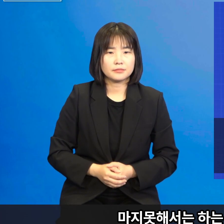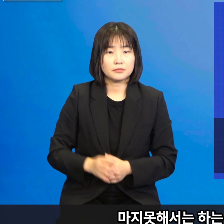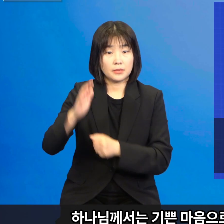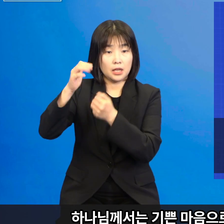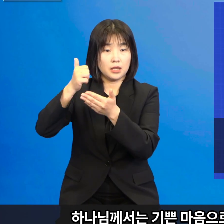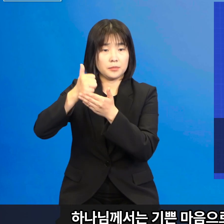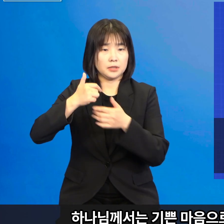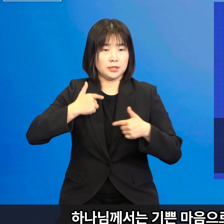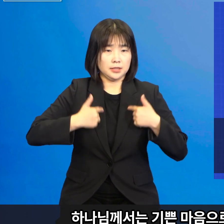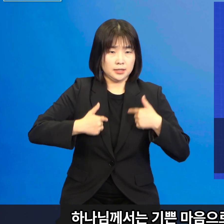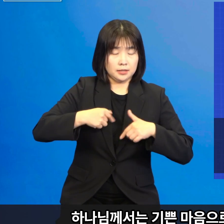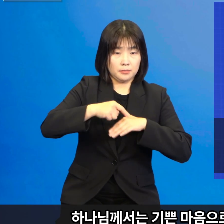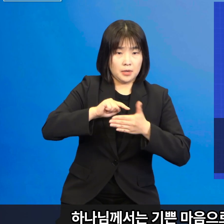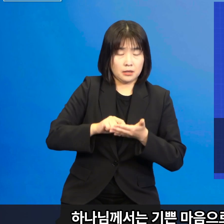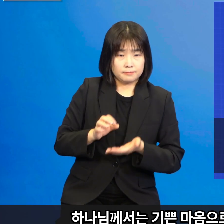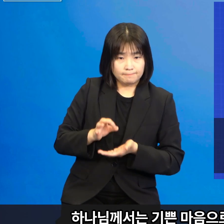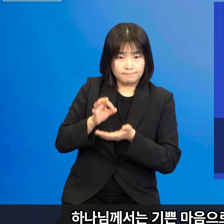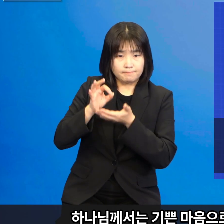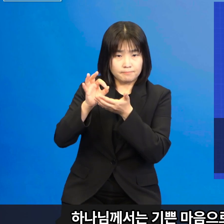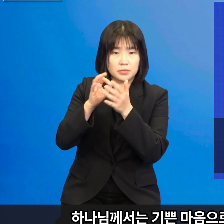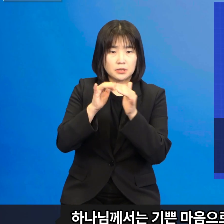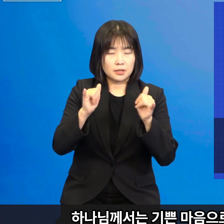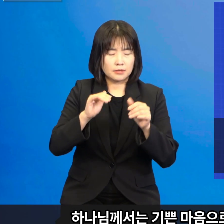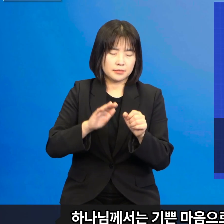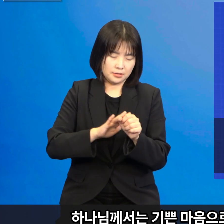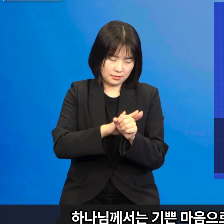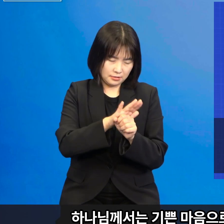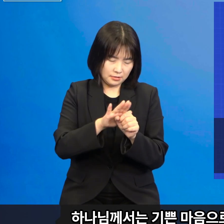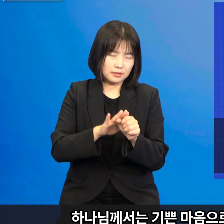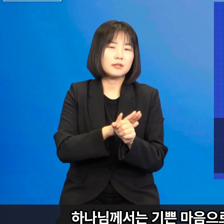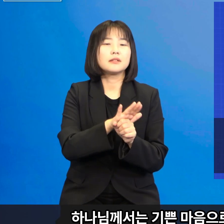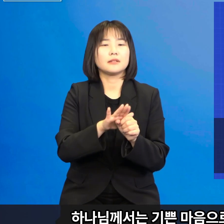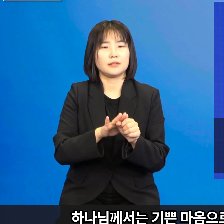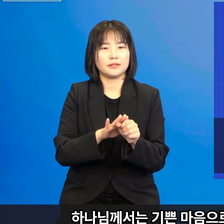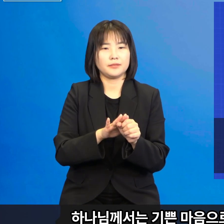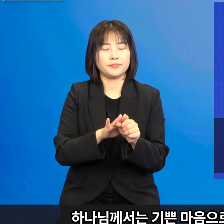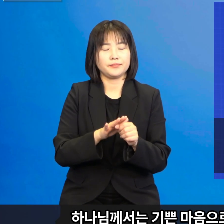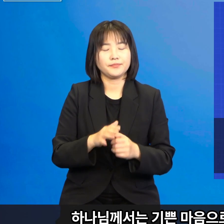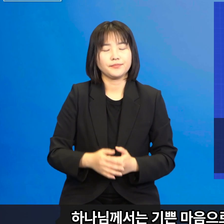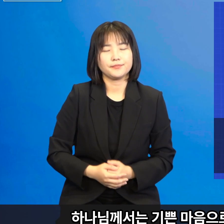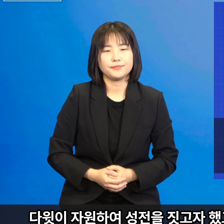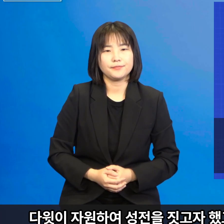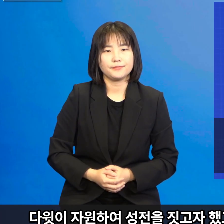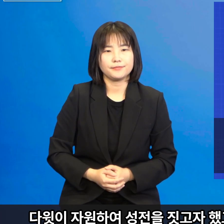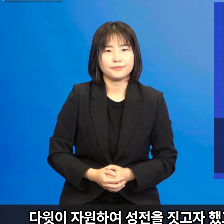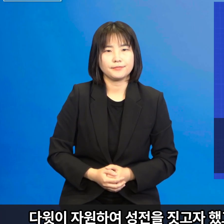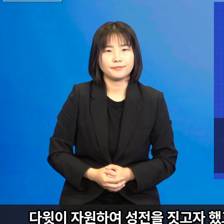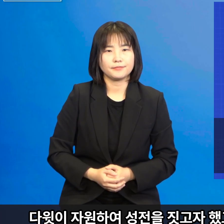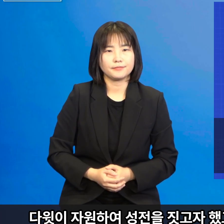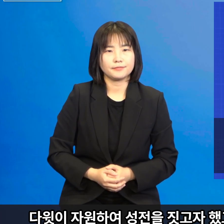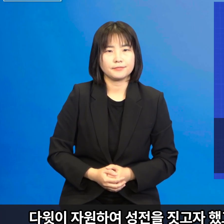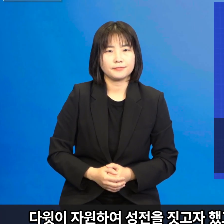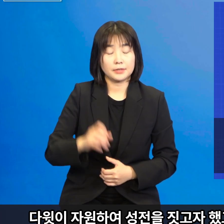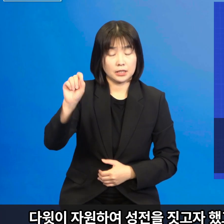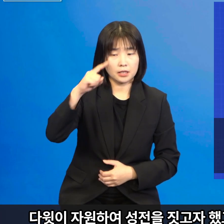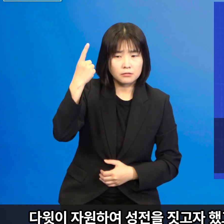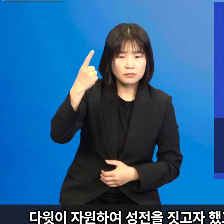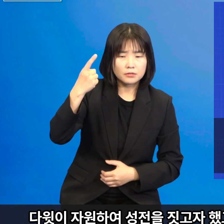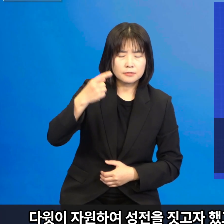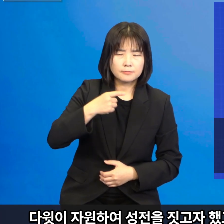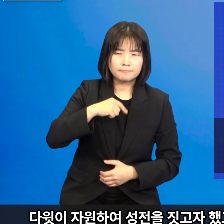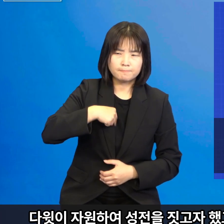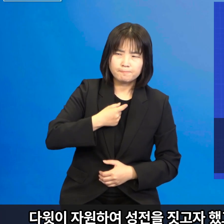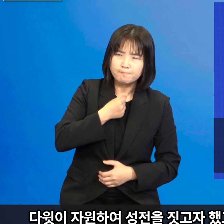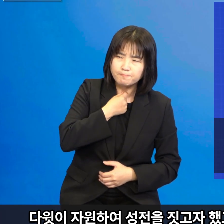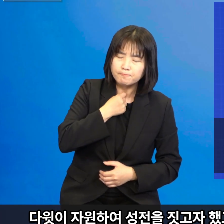합니다. 하나님께서는 기쁜 마음으로 내는 사람을 사랑하십니다. 그러니까 다윗이 자원하여 성전을